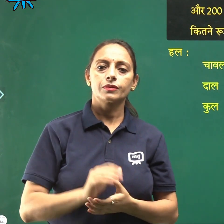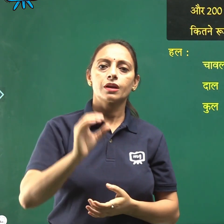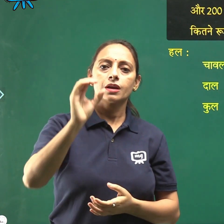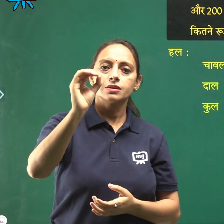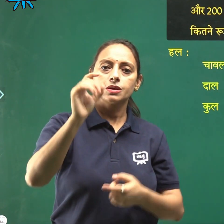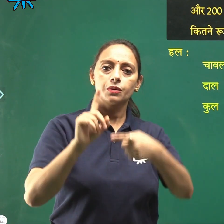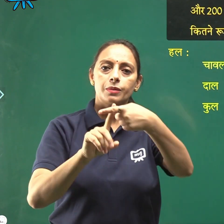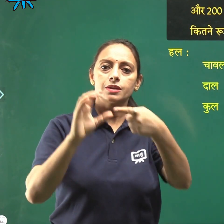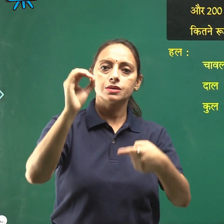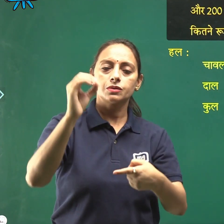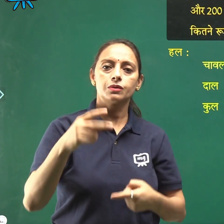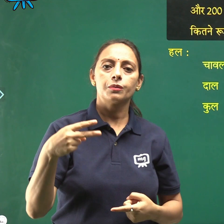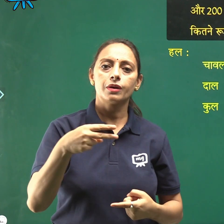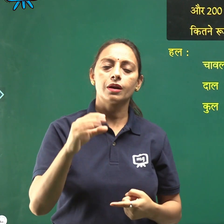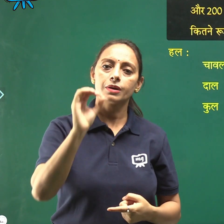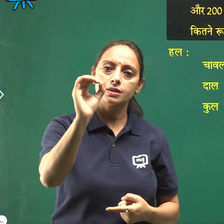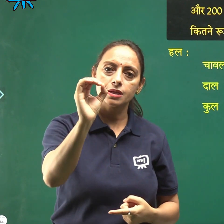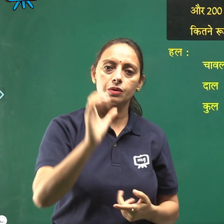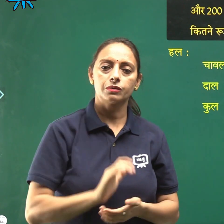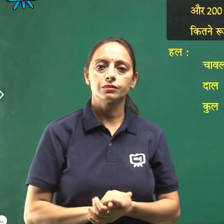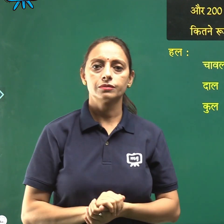0 + 0 बराबर 0।